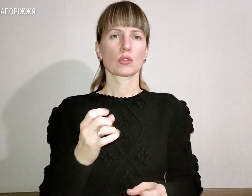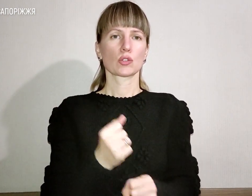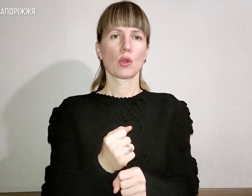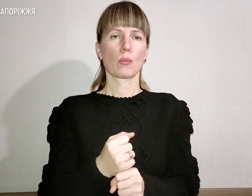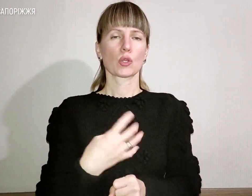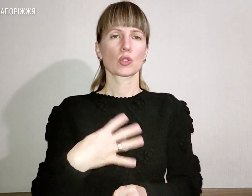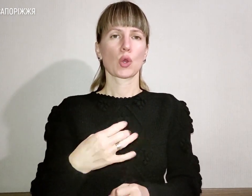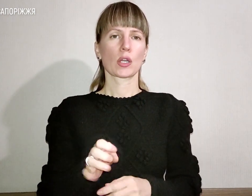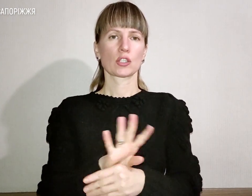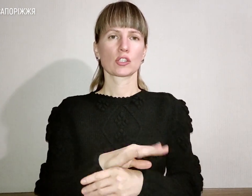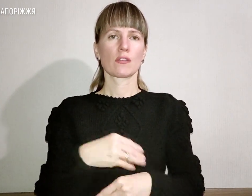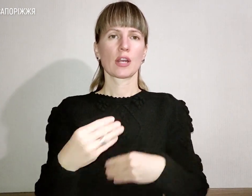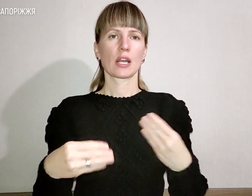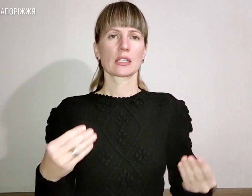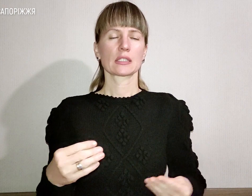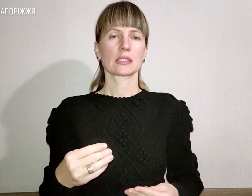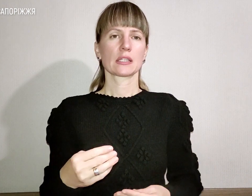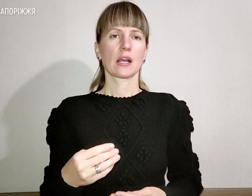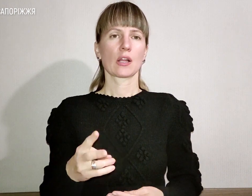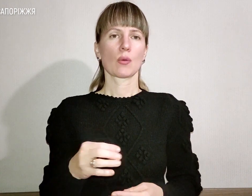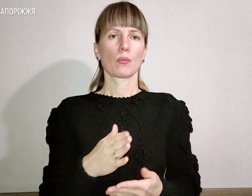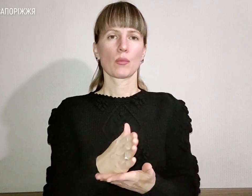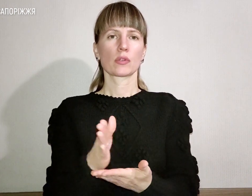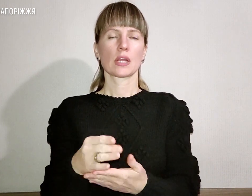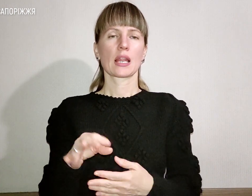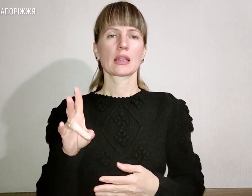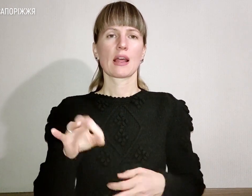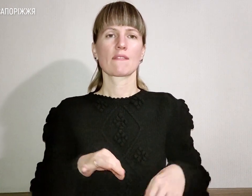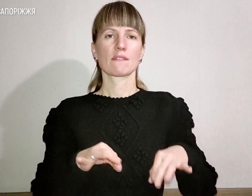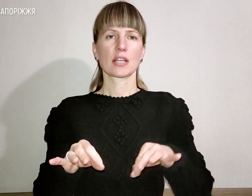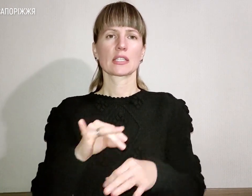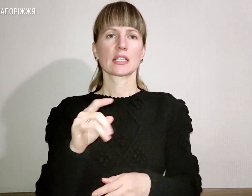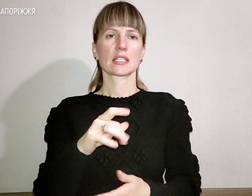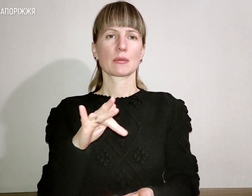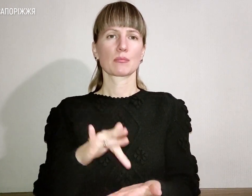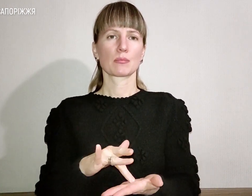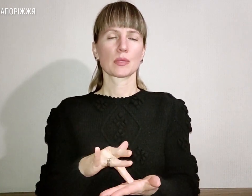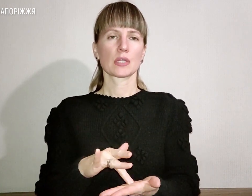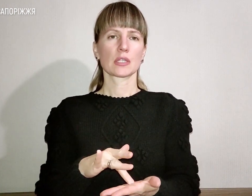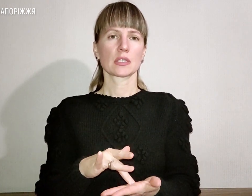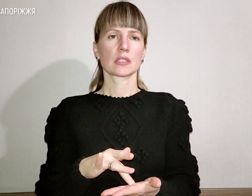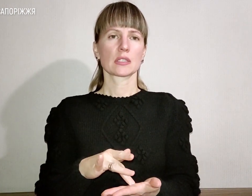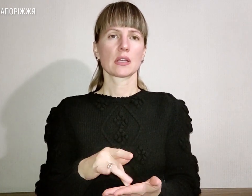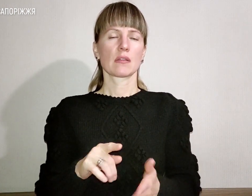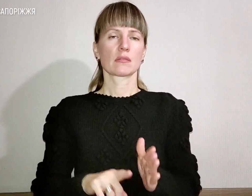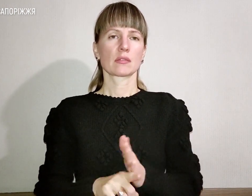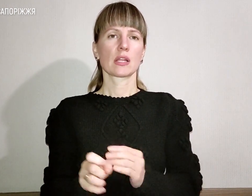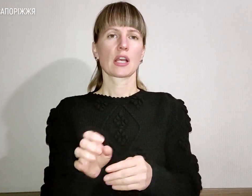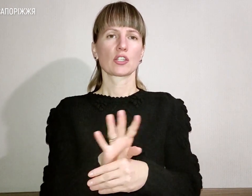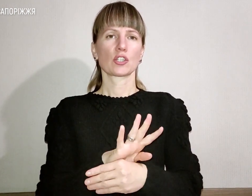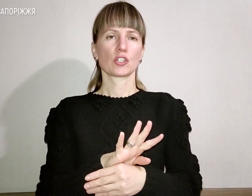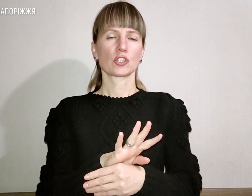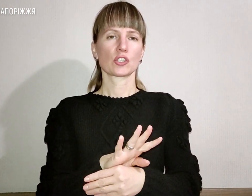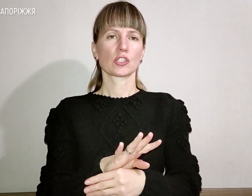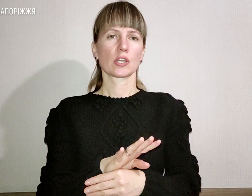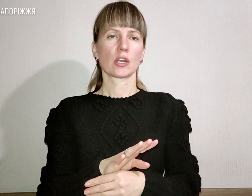на 3 чи 4 пости на виїзди з міста. Все завізо пустили на їжі. Зараз хлопці поз'їжджалися,